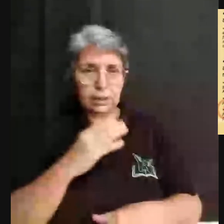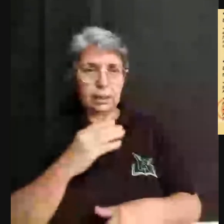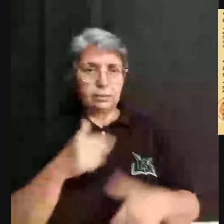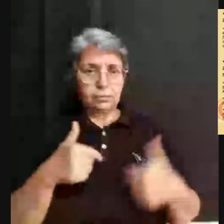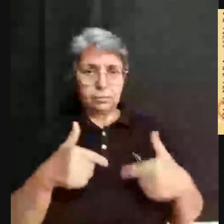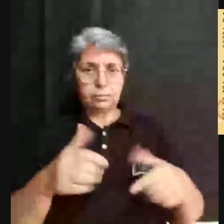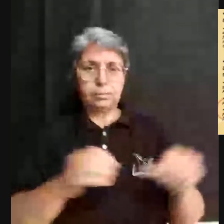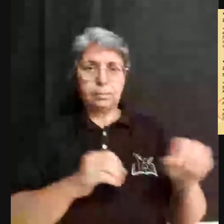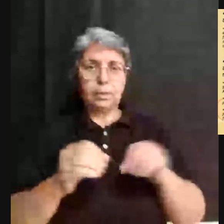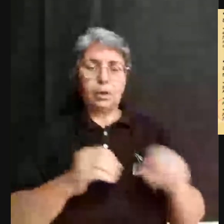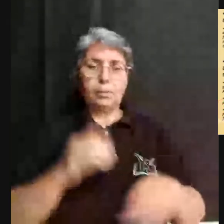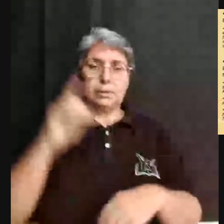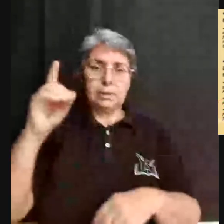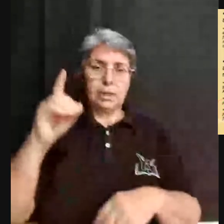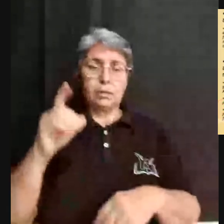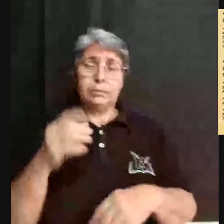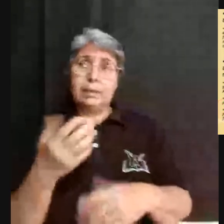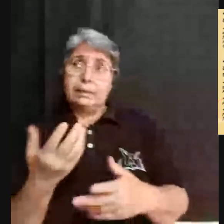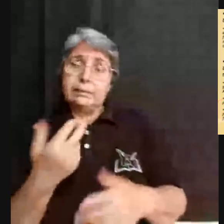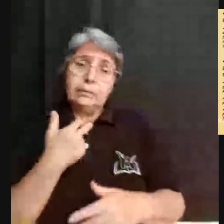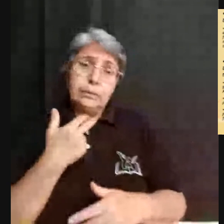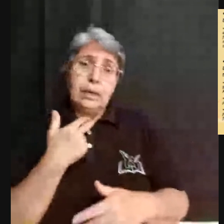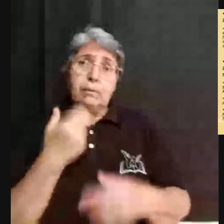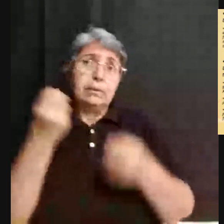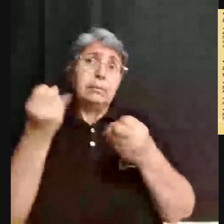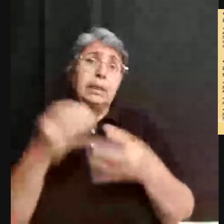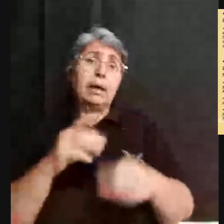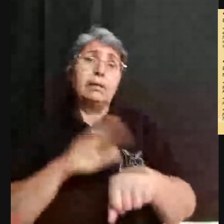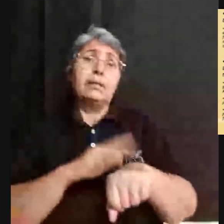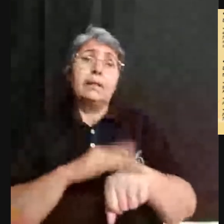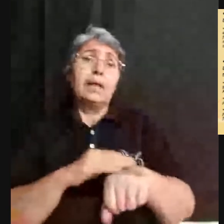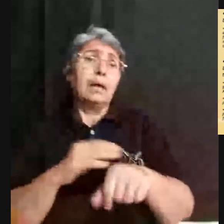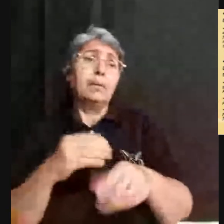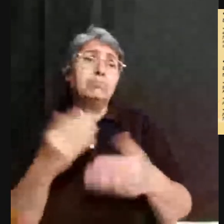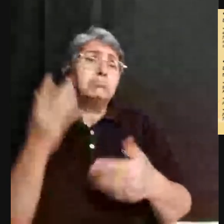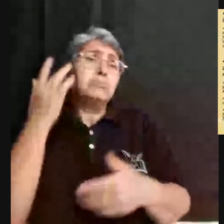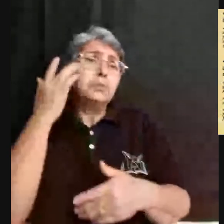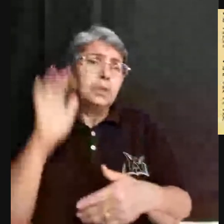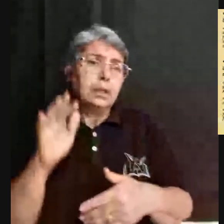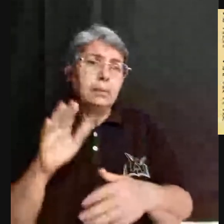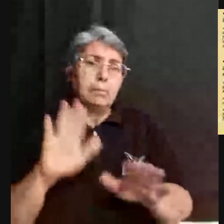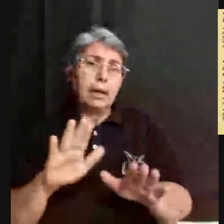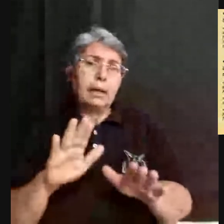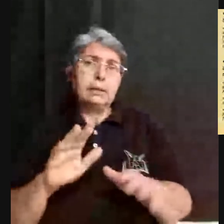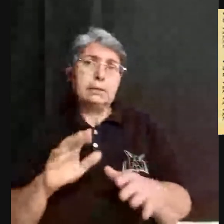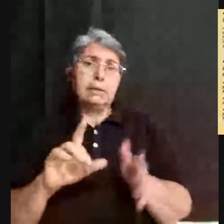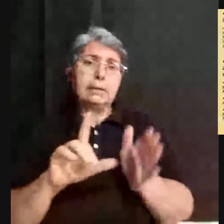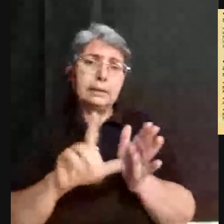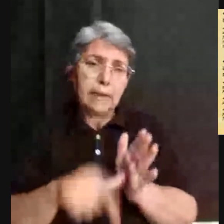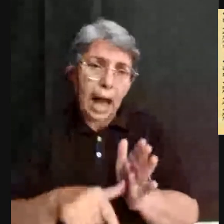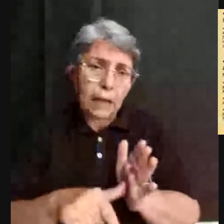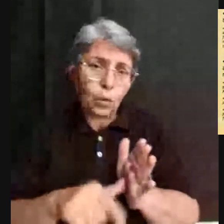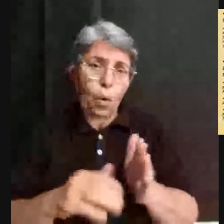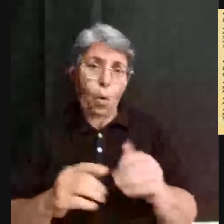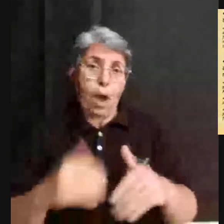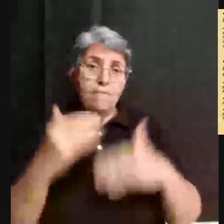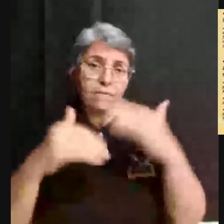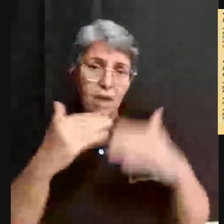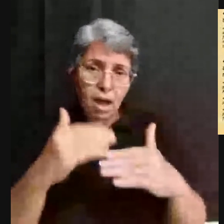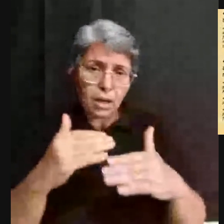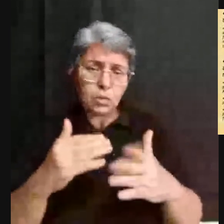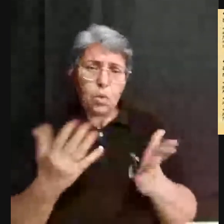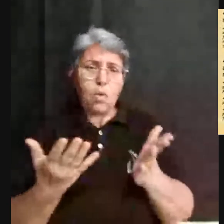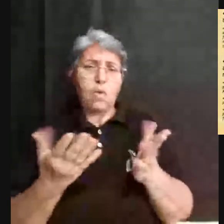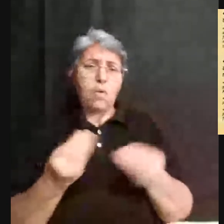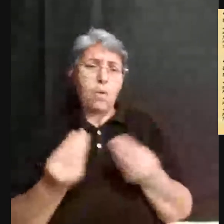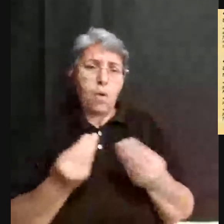Mas não importa quanto tem estado em nosso poder o retardar a obra. Não nos compete deter o seu progresso, nem